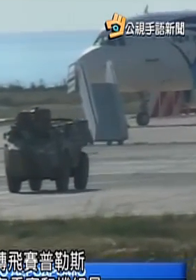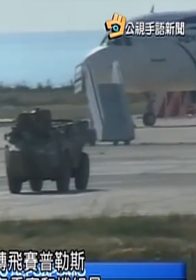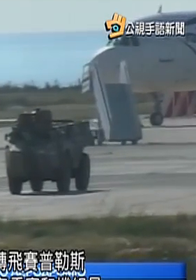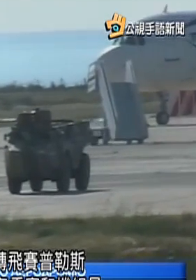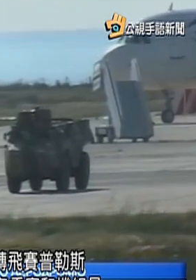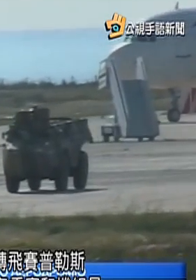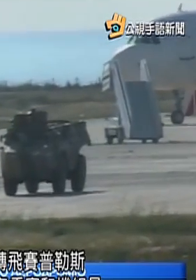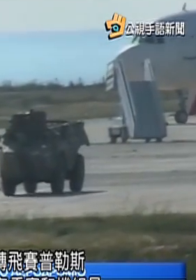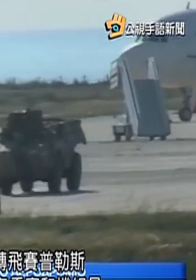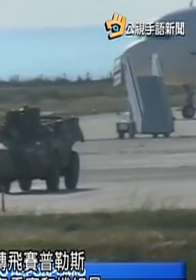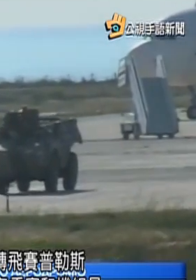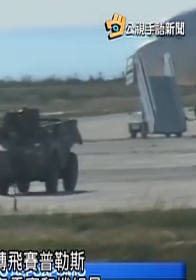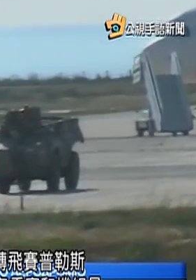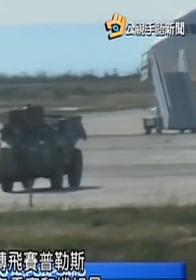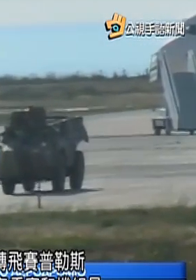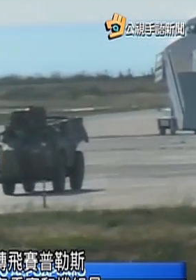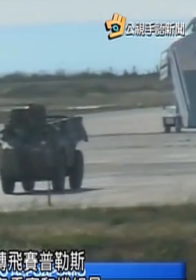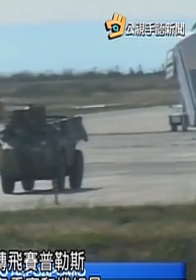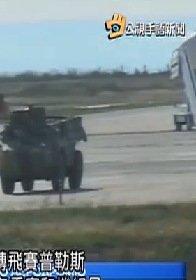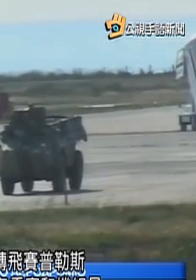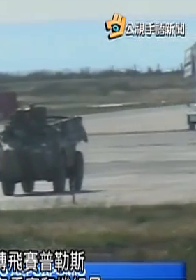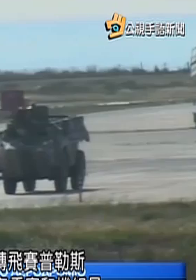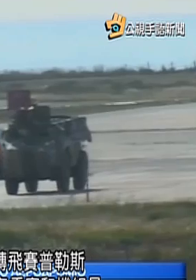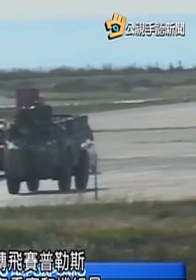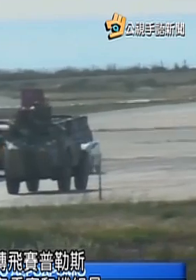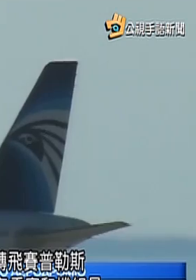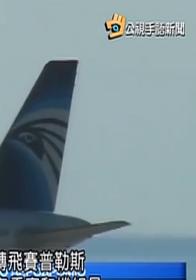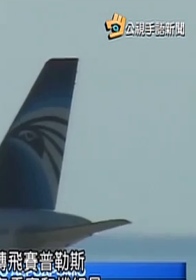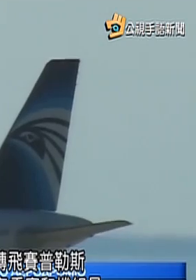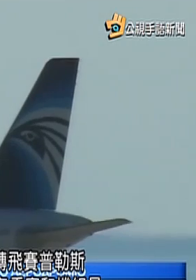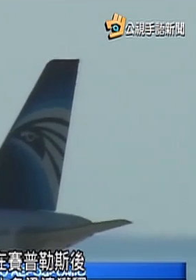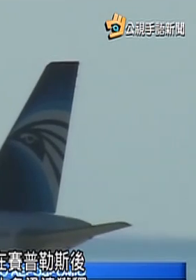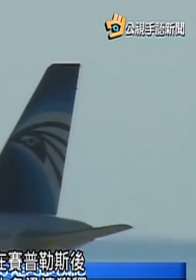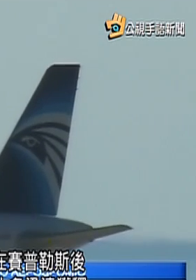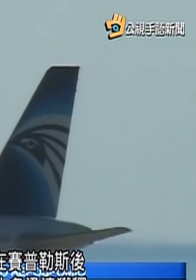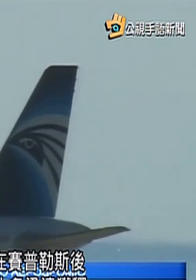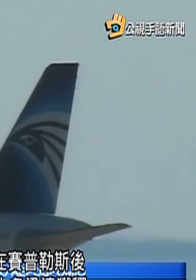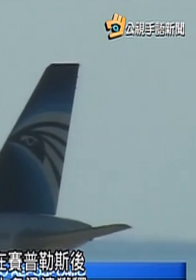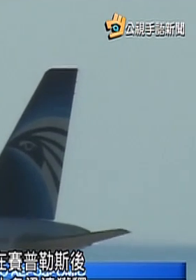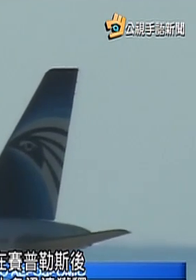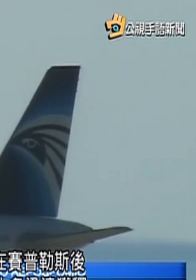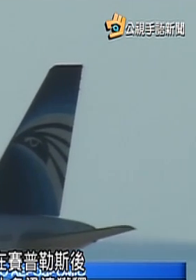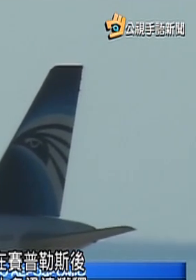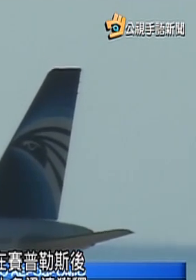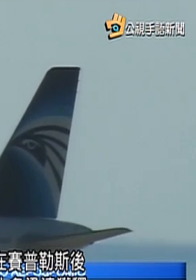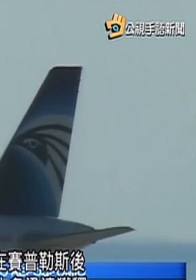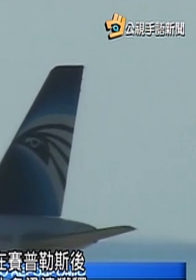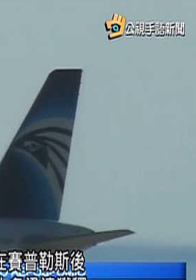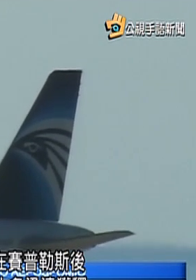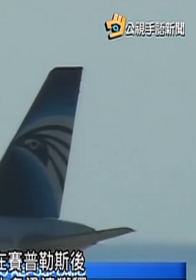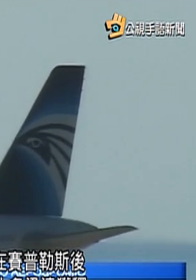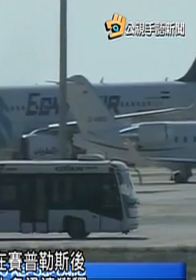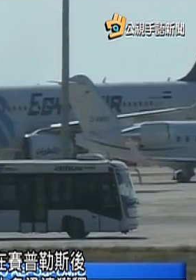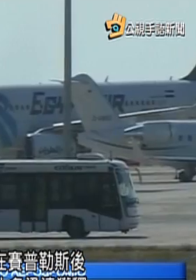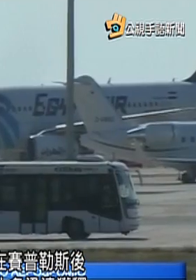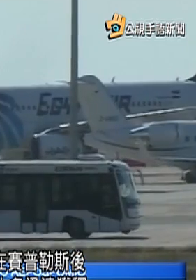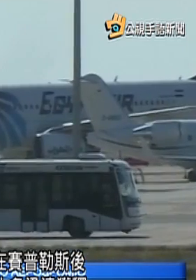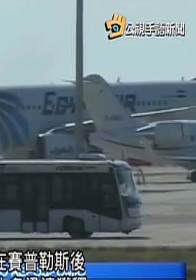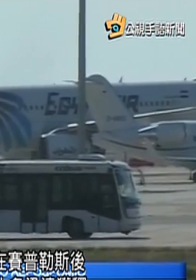斯。而当时机上载有81名的乘客和机组员，客机被迫降落在塞浦路斯之后，机上55名乘客大多迅速